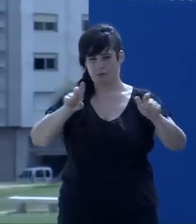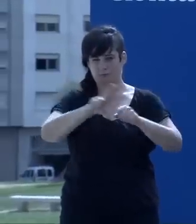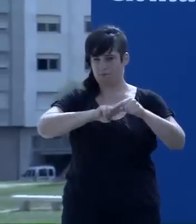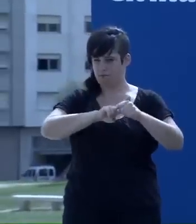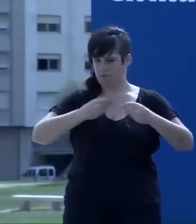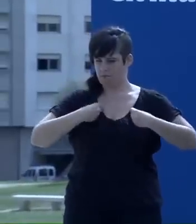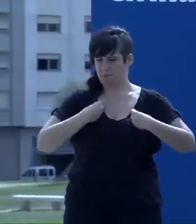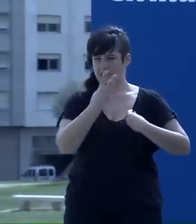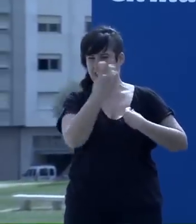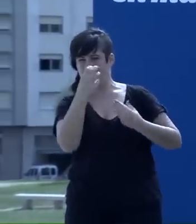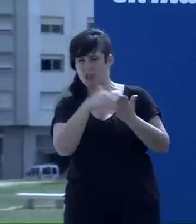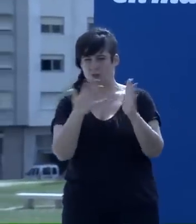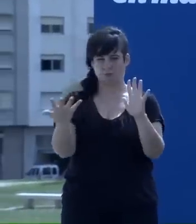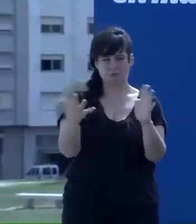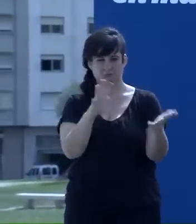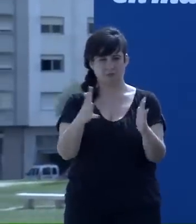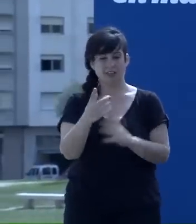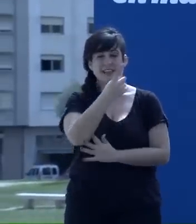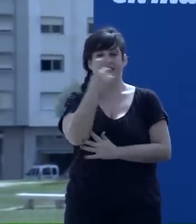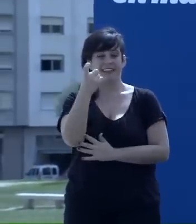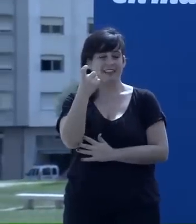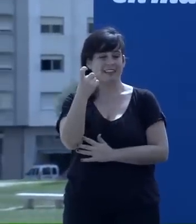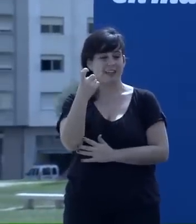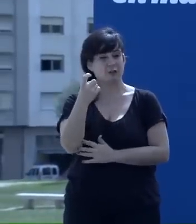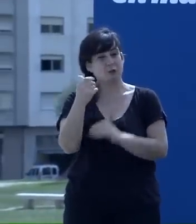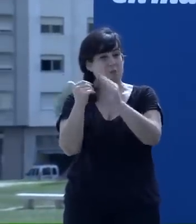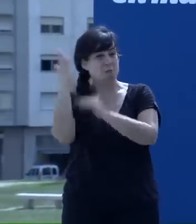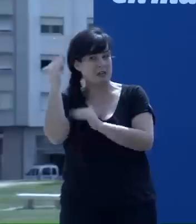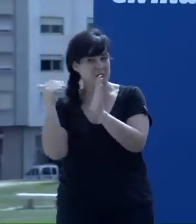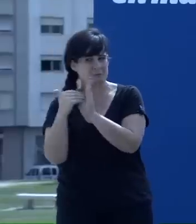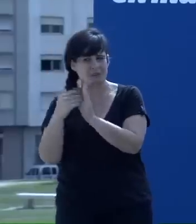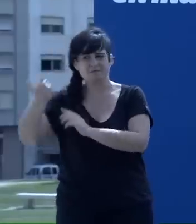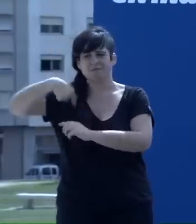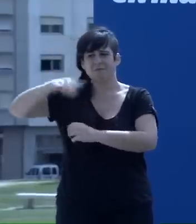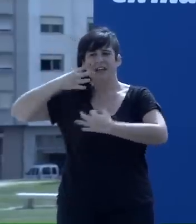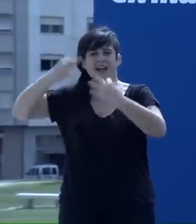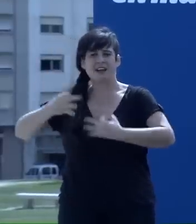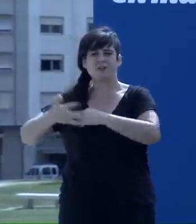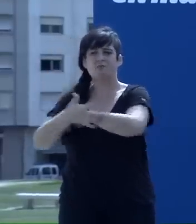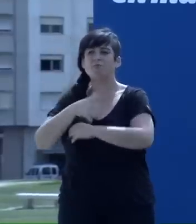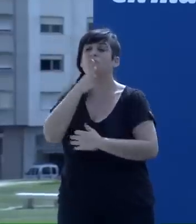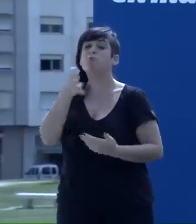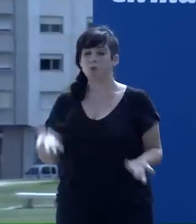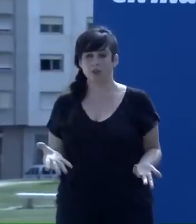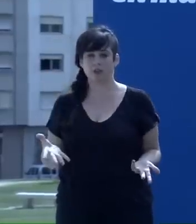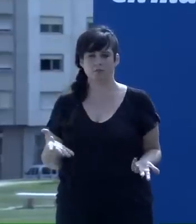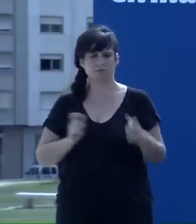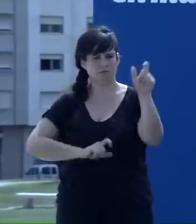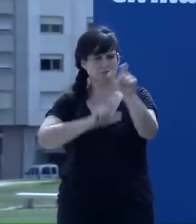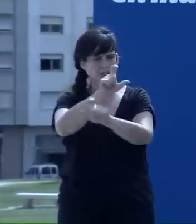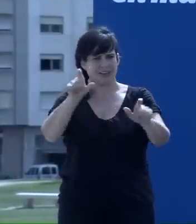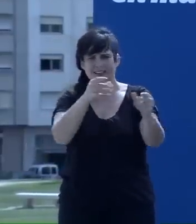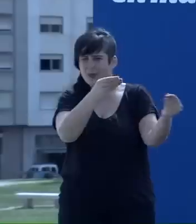provincia, 100 e pico están en perigo de pobreza? E moita xente en perigo de